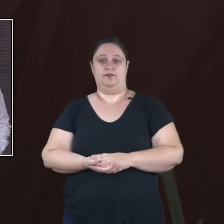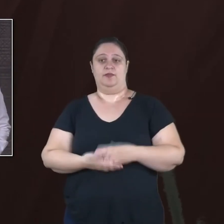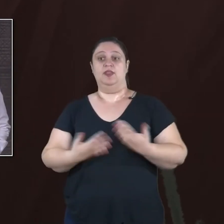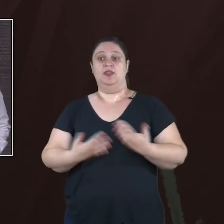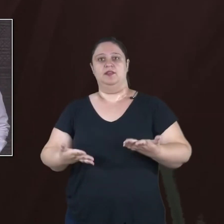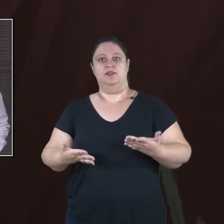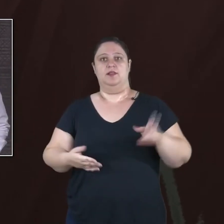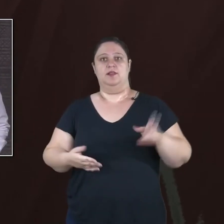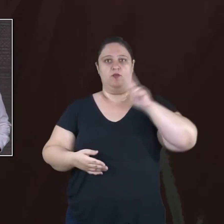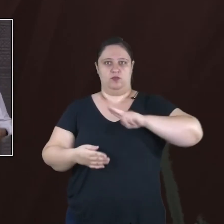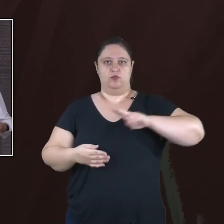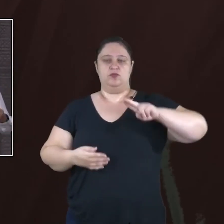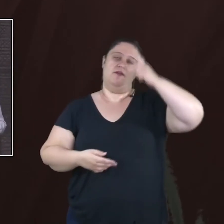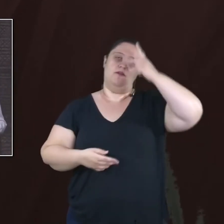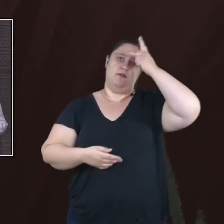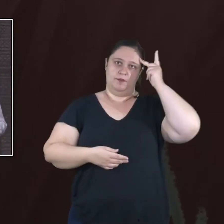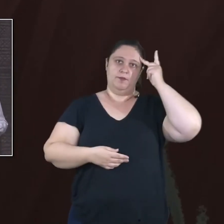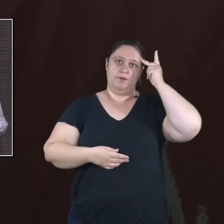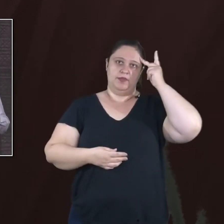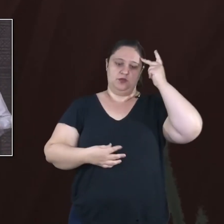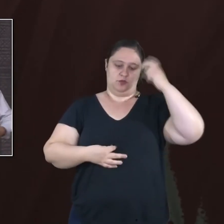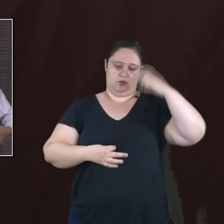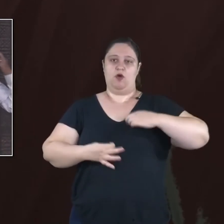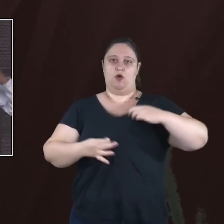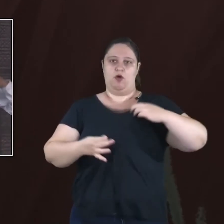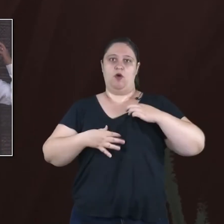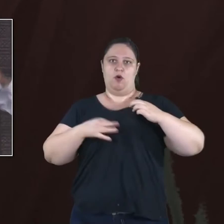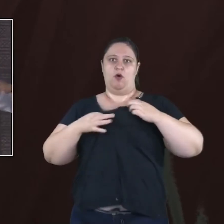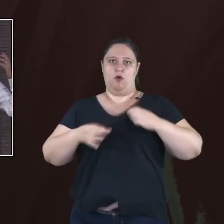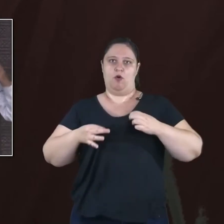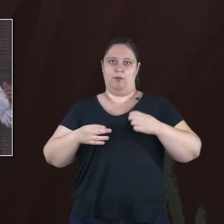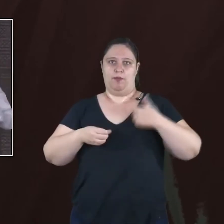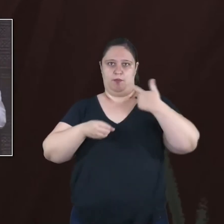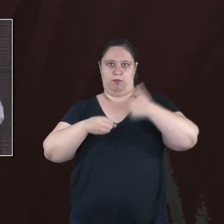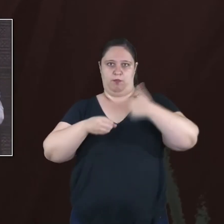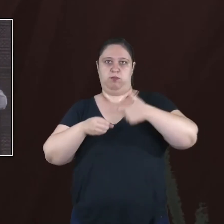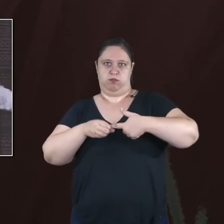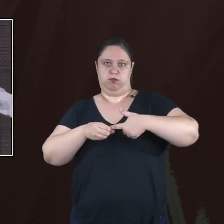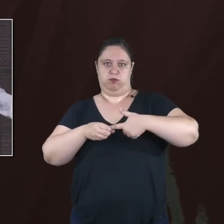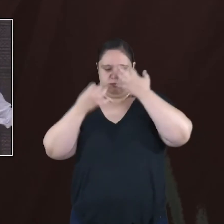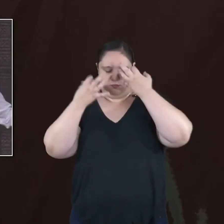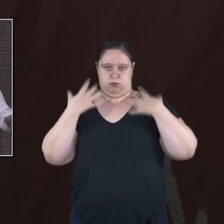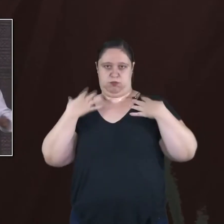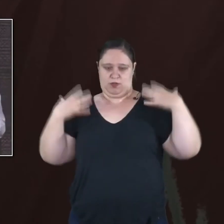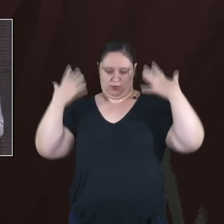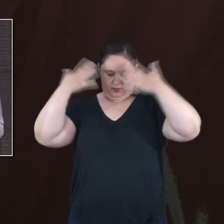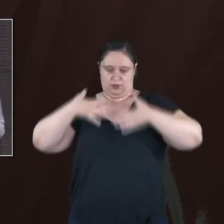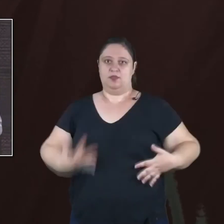um tecido inflamável, tocavam fogo e aquele fogo queimava a noite inteira para iluminar a praça.